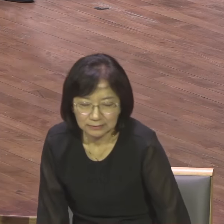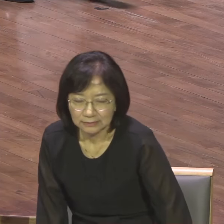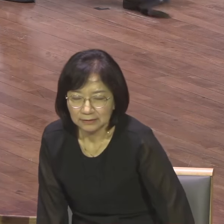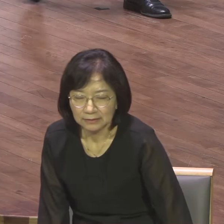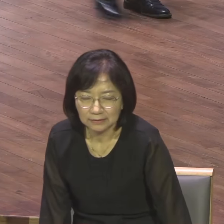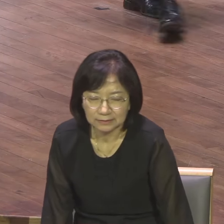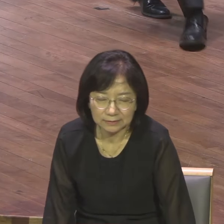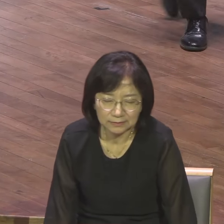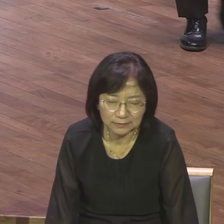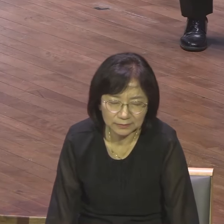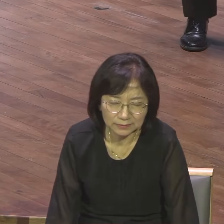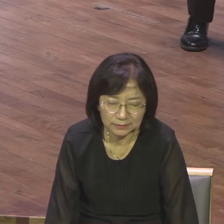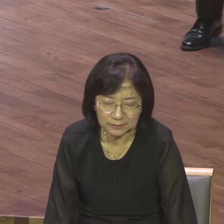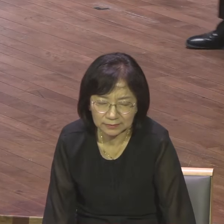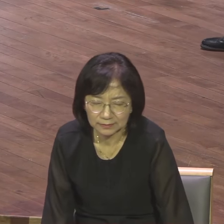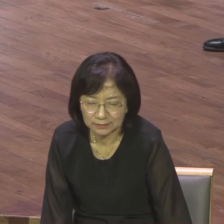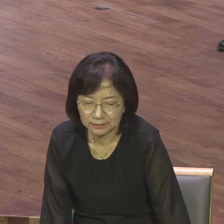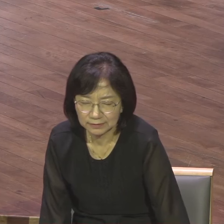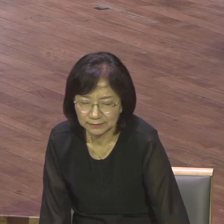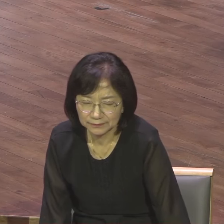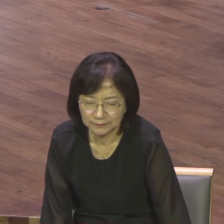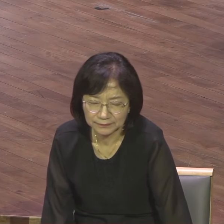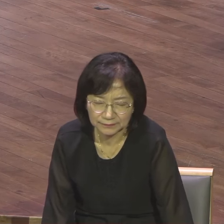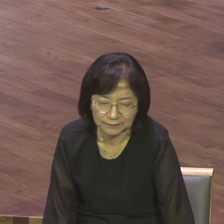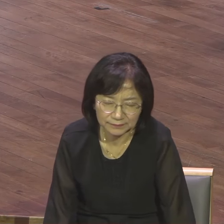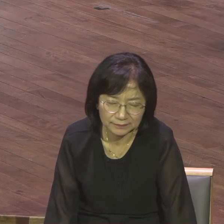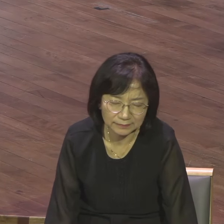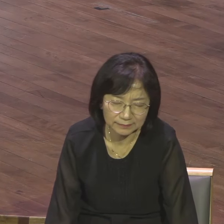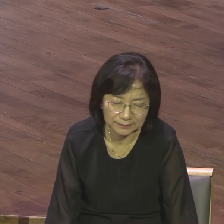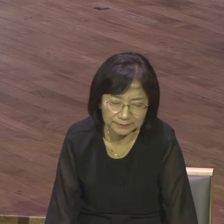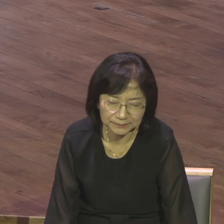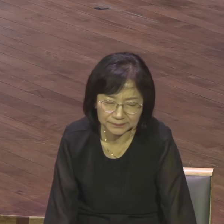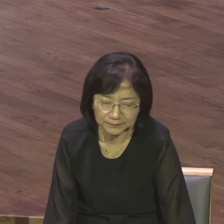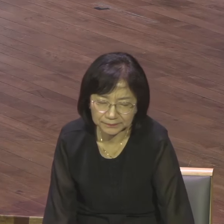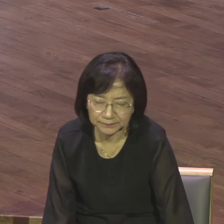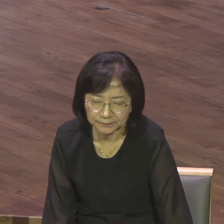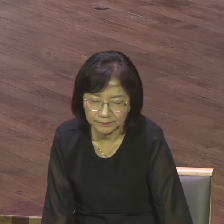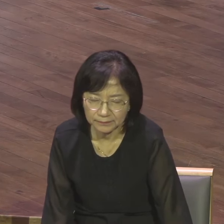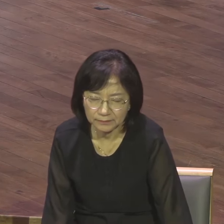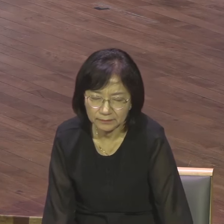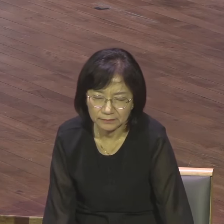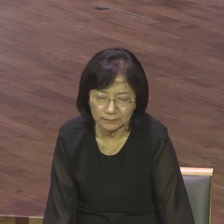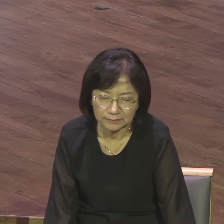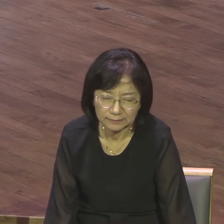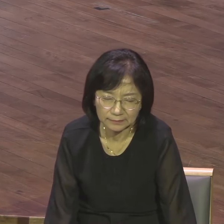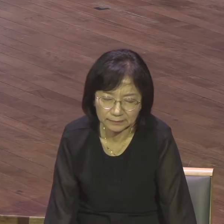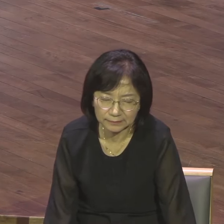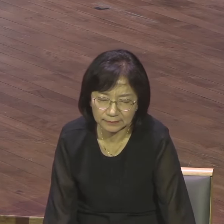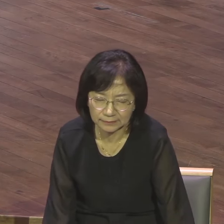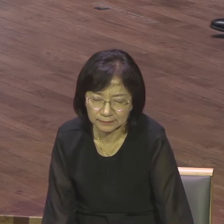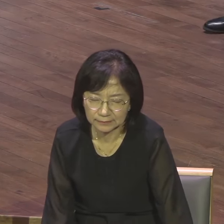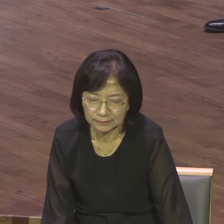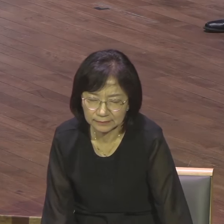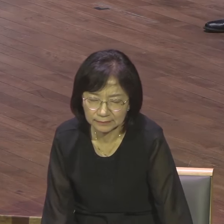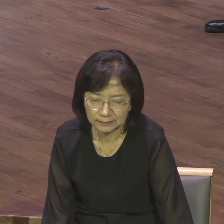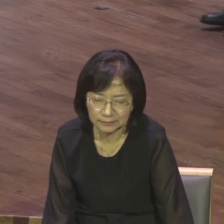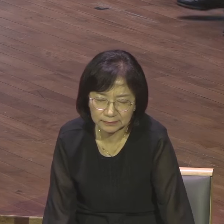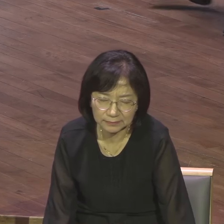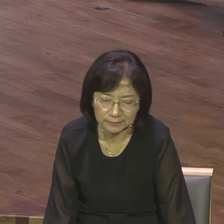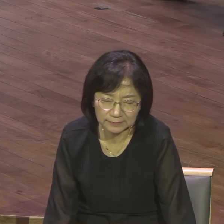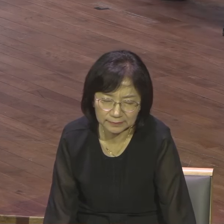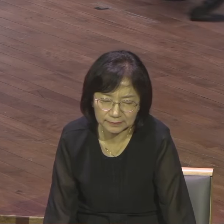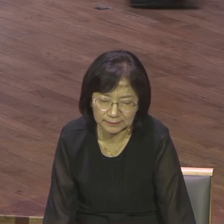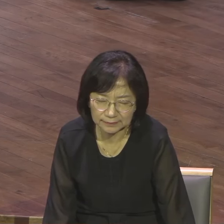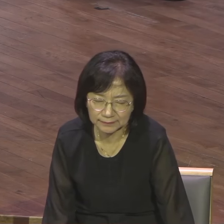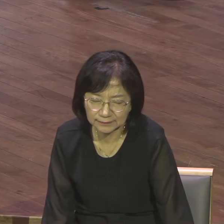있는 우리 환자들을 마음속에 영혼 속에 깊이 각인되게 하여 주옵소서. 지금 있는 성남으로 고생하는